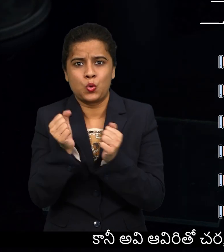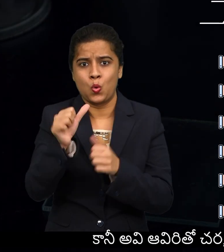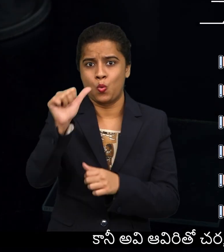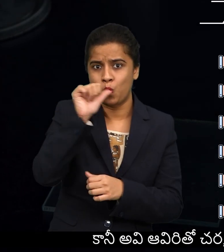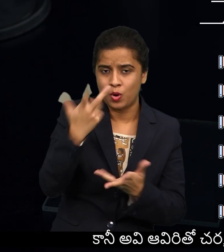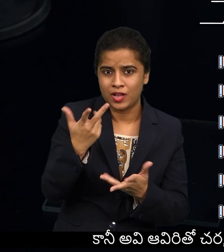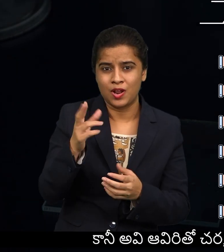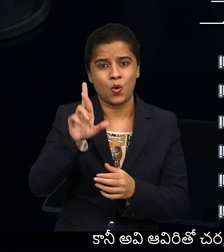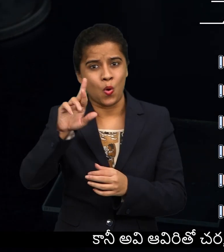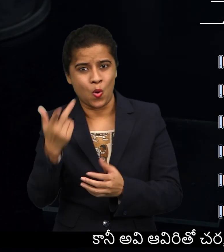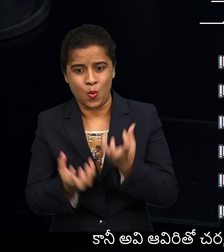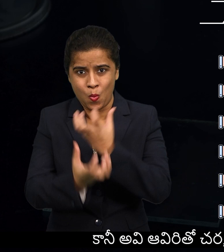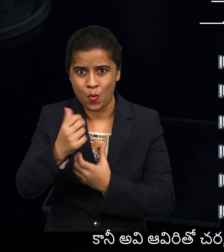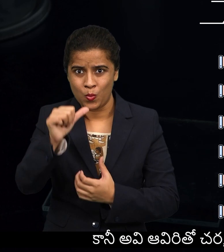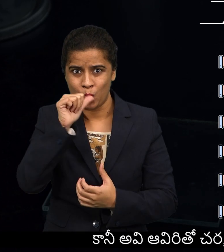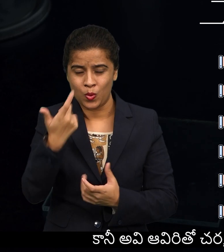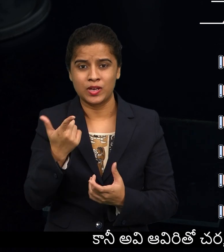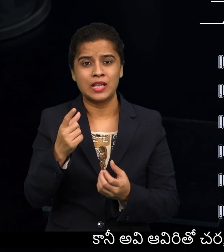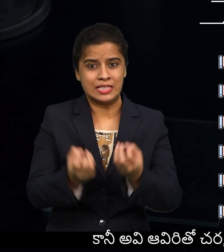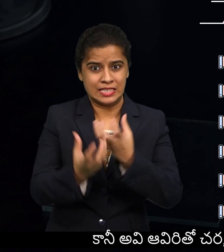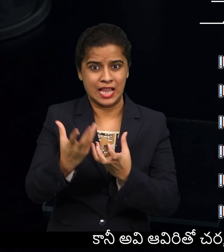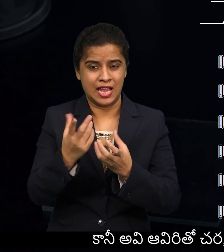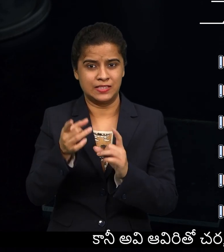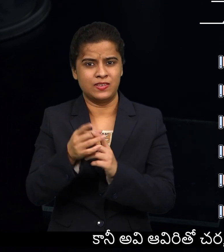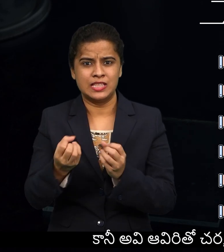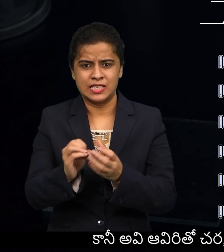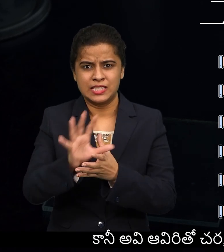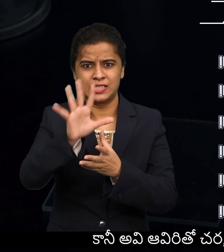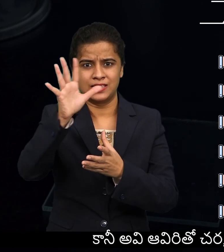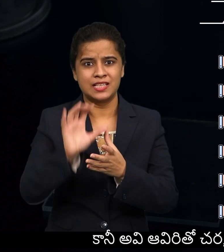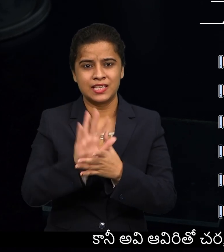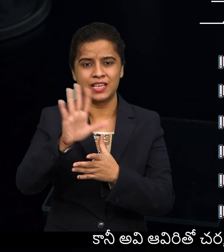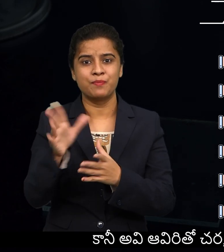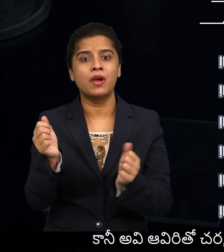అవి ఆవిరితో చర్య జరిపి వాటి ఆక్సైడ్లను ఏర్పరుస్తాయి.